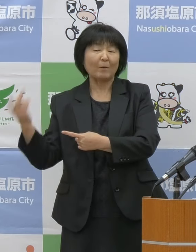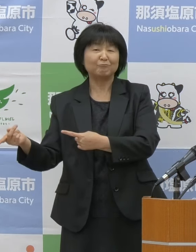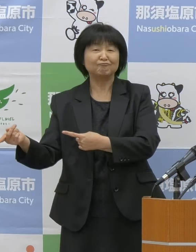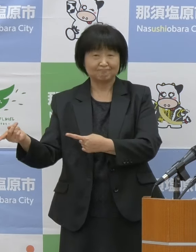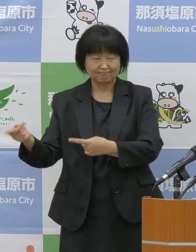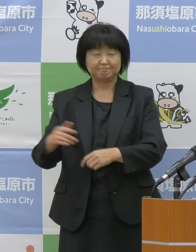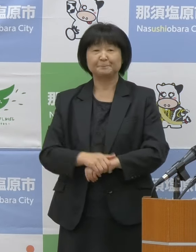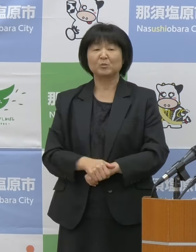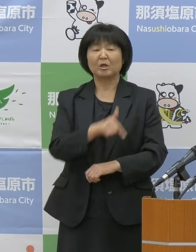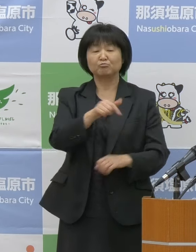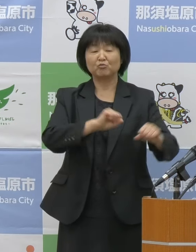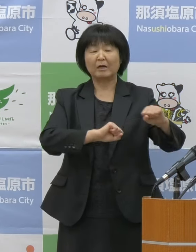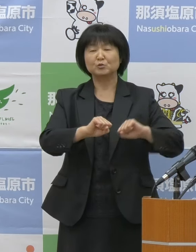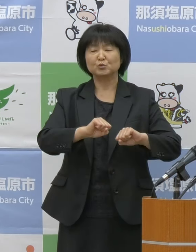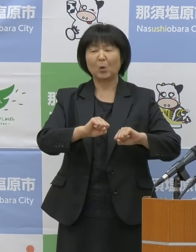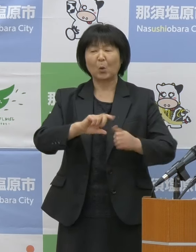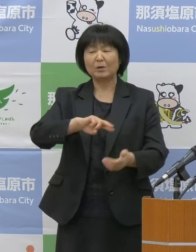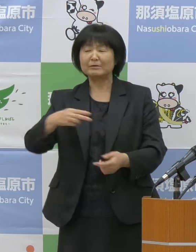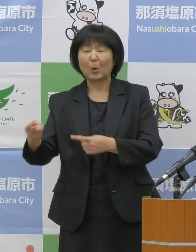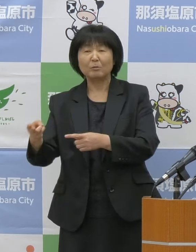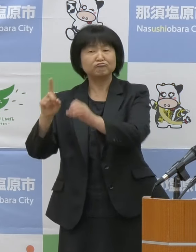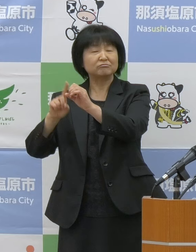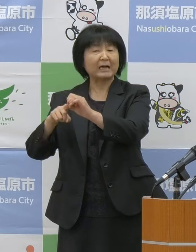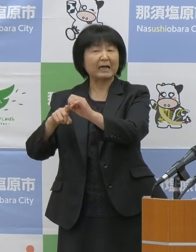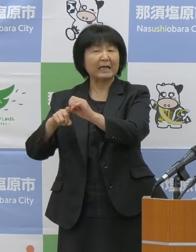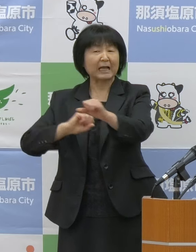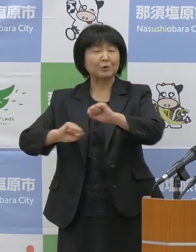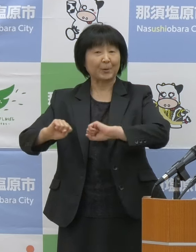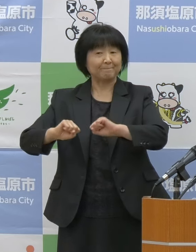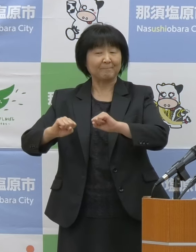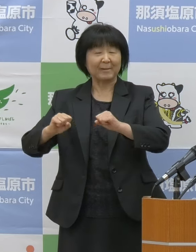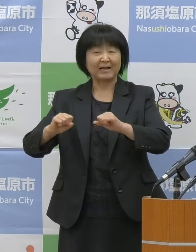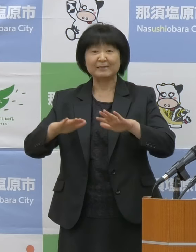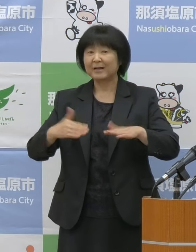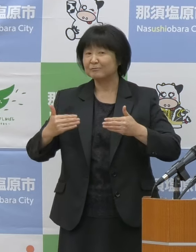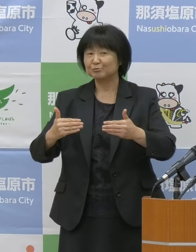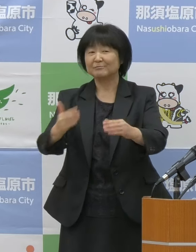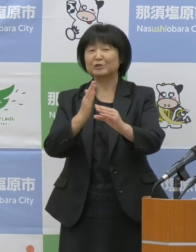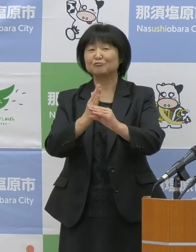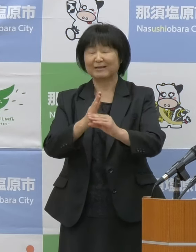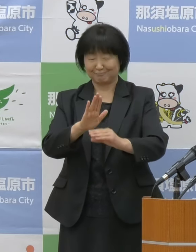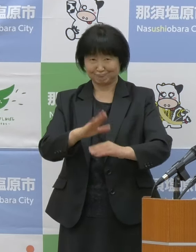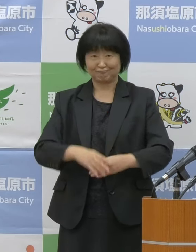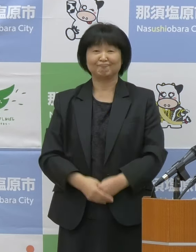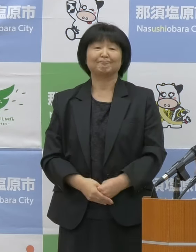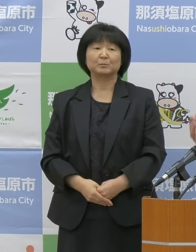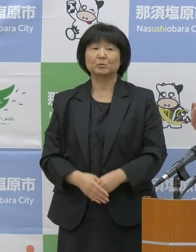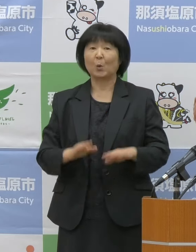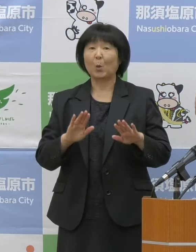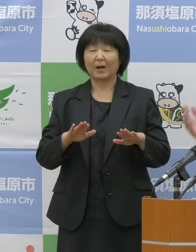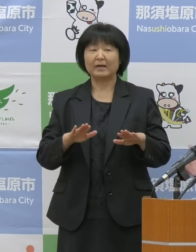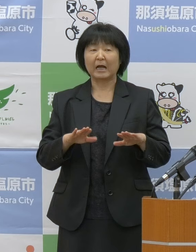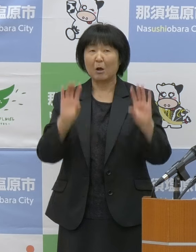。この部活動の地域移行に向けた取り組みを現在推進しているところであります。今回